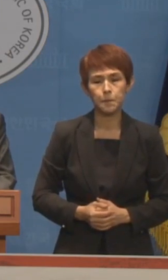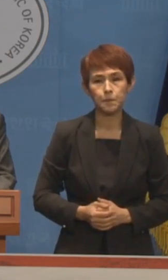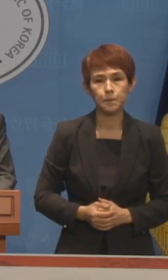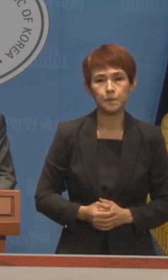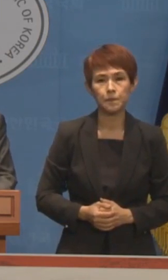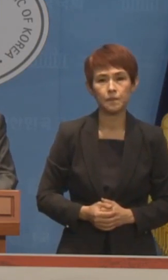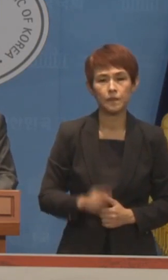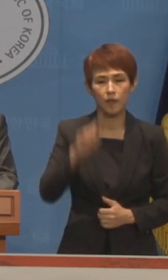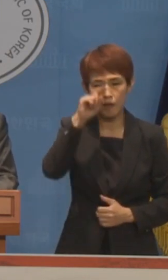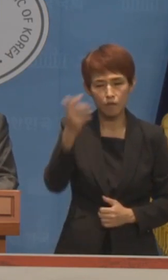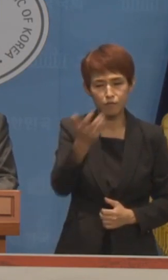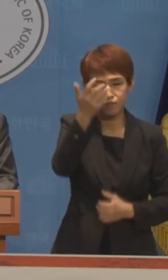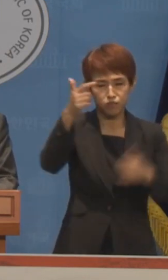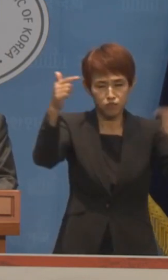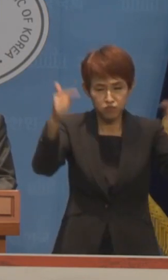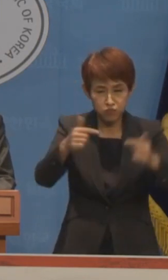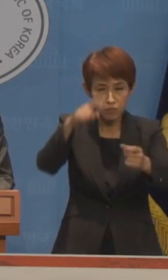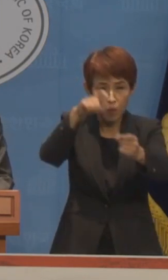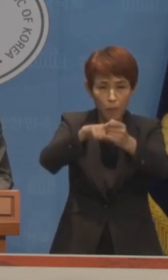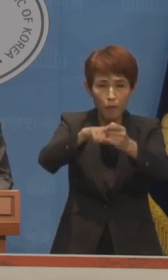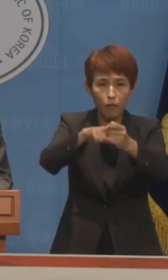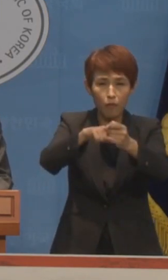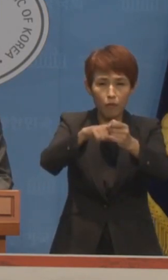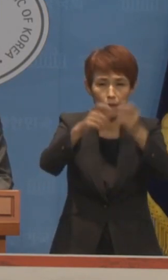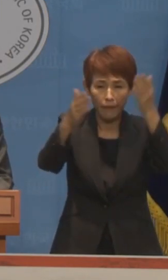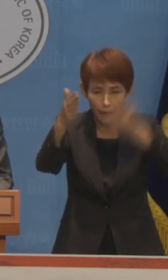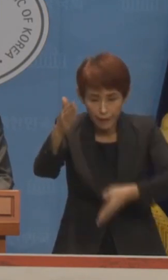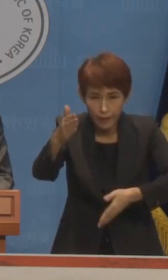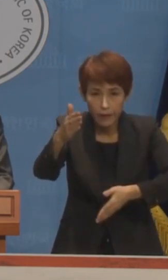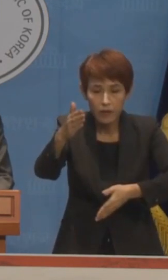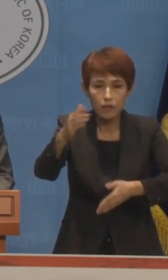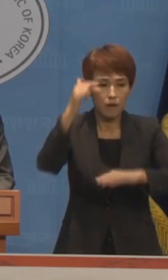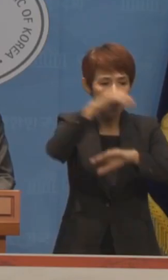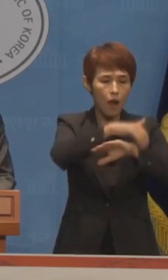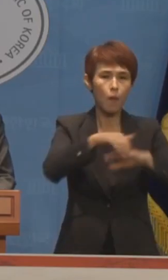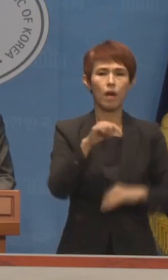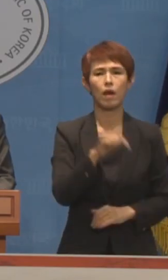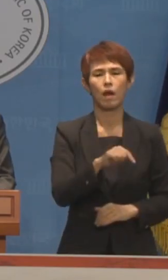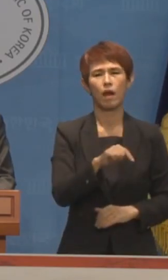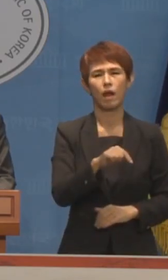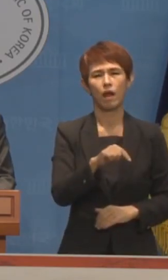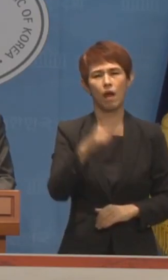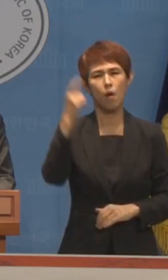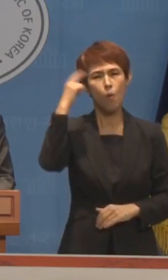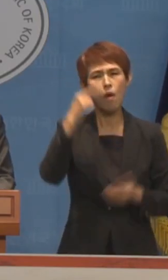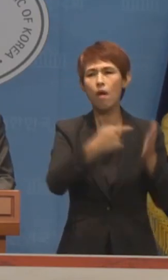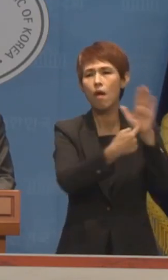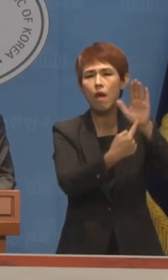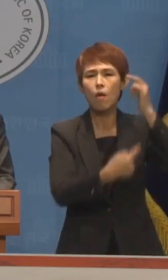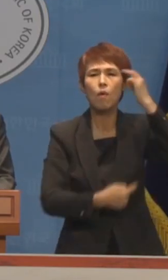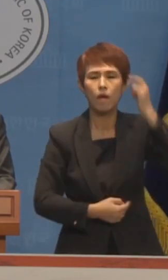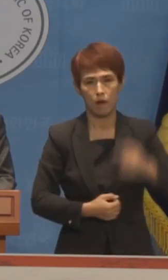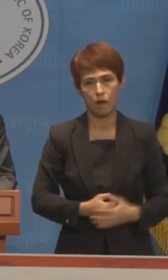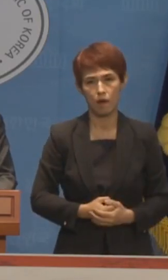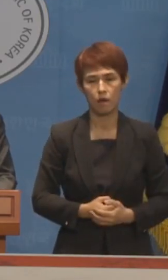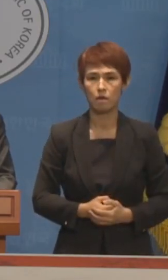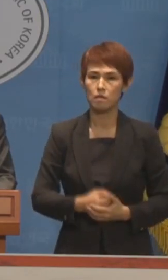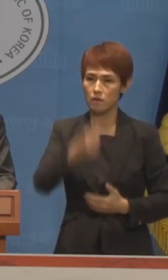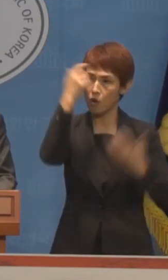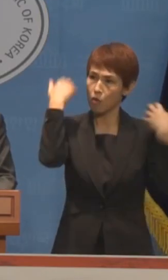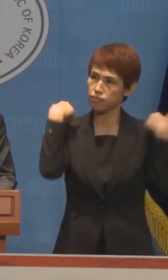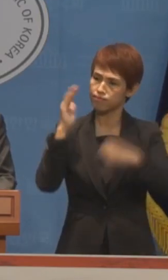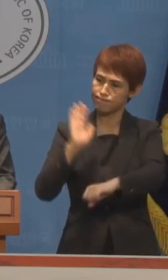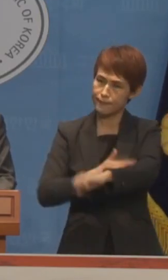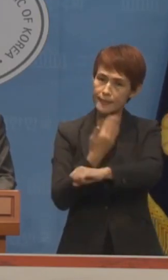온실가스 감축이라는 기본적인 목표도 달성하지 못하는 전기본을 도대체 무슨 염치로 내밀고 있는지 현 정부의